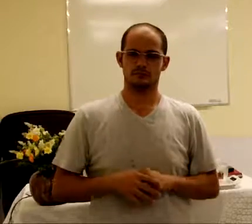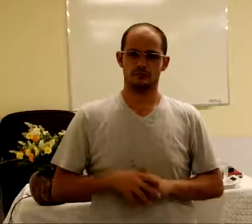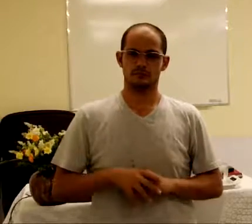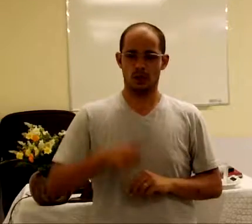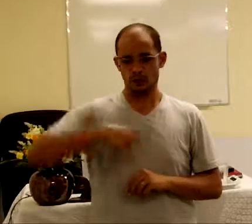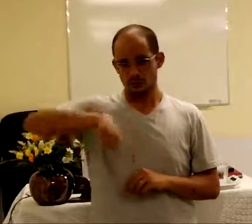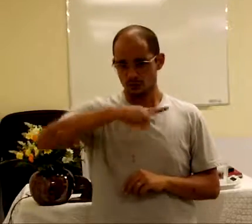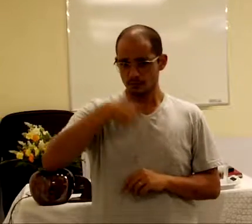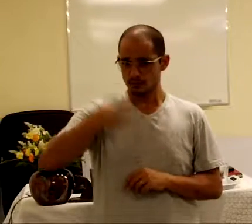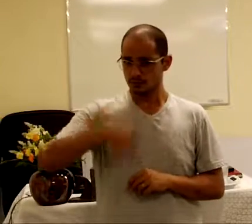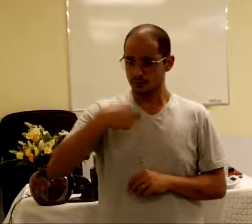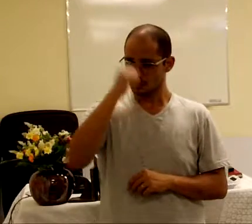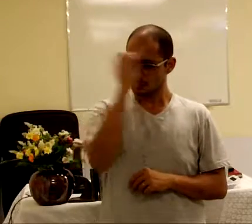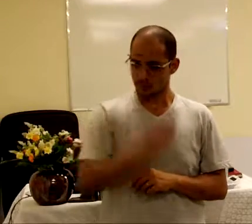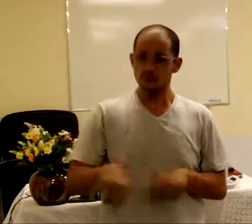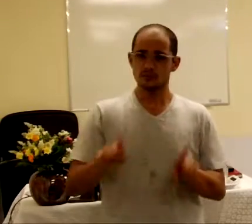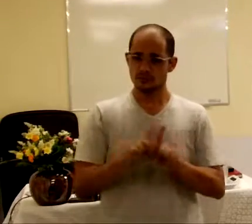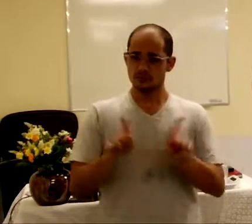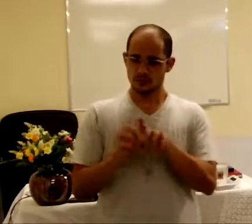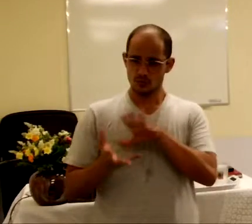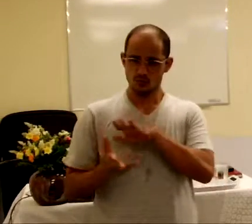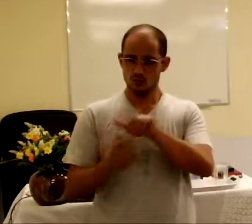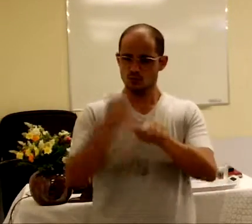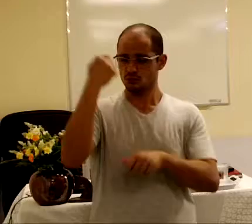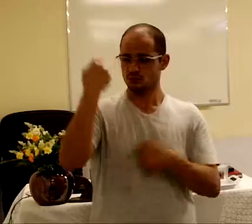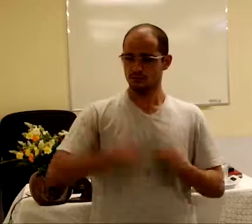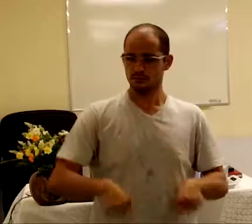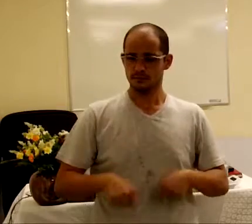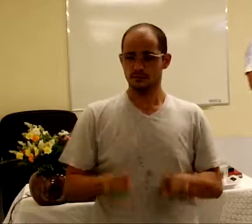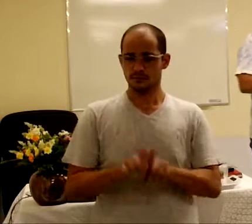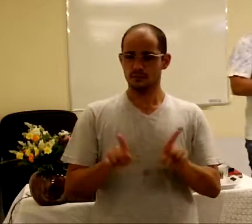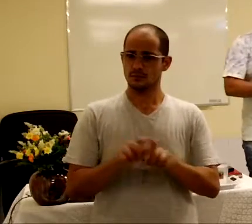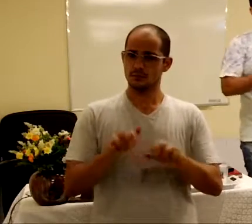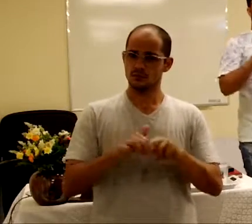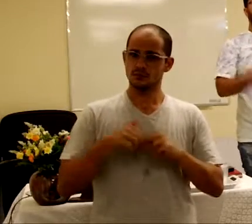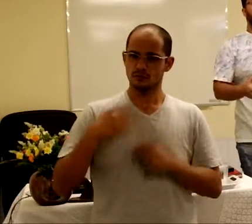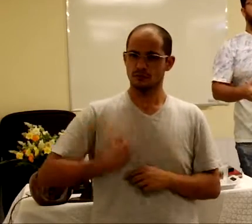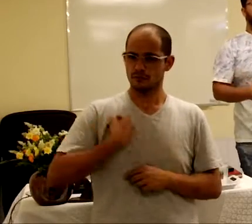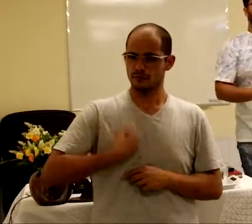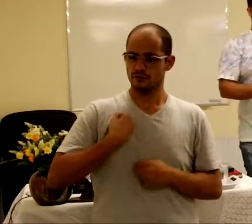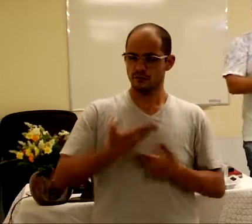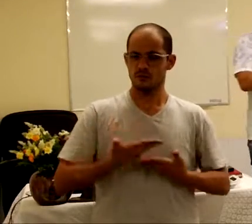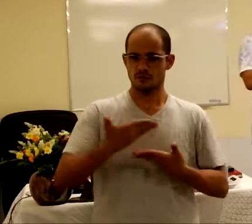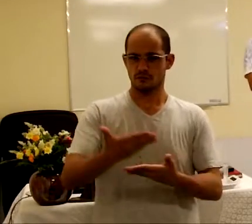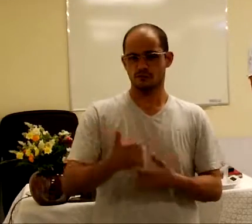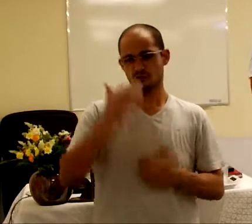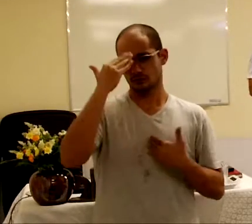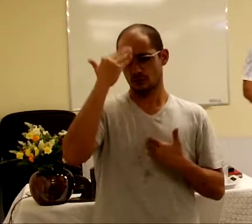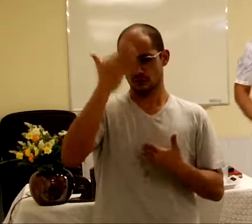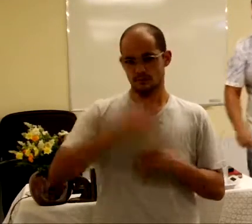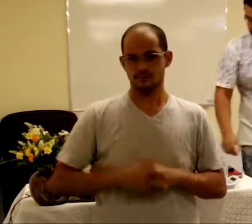nós precisamos, o Brasil precisa e o mundo precisa. Né? É um momento importante. Então vamos viver isso. Tá? Esse é o convite. Muito obrigado.